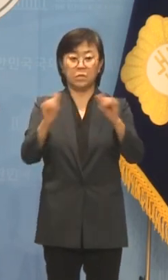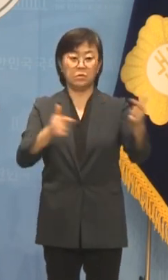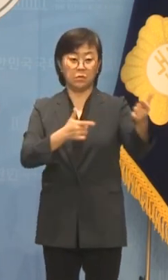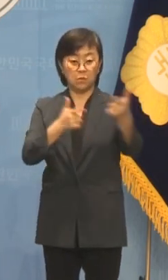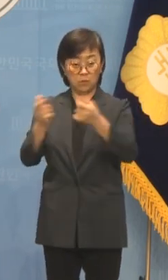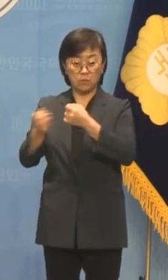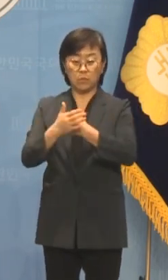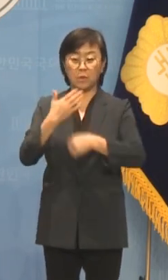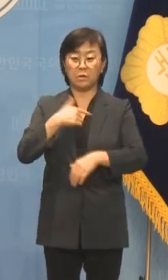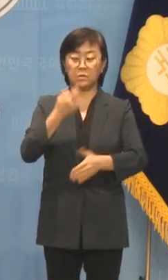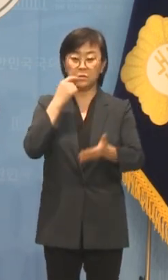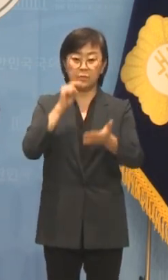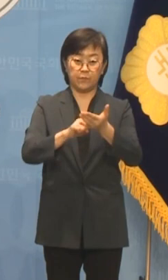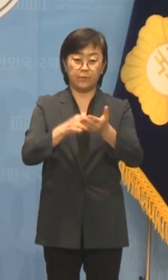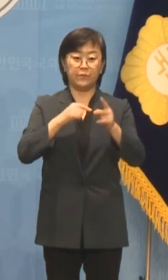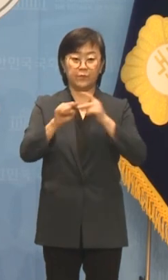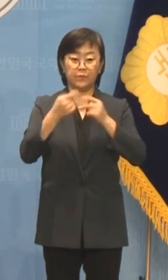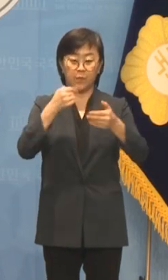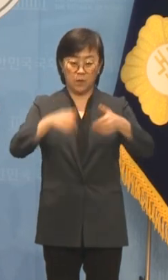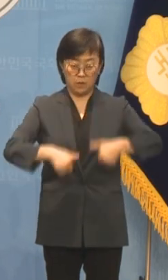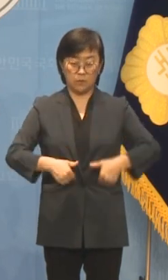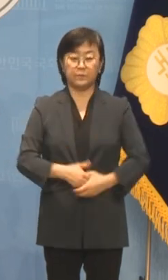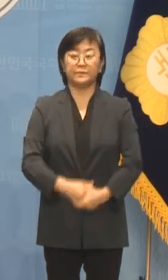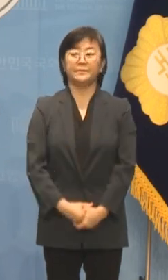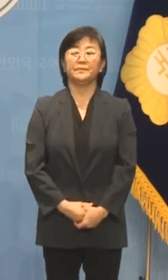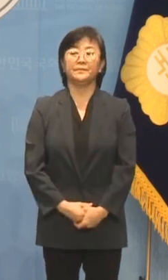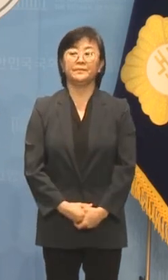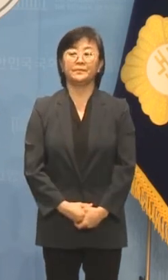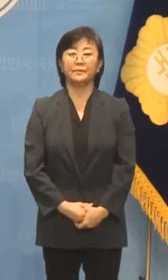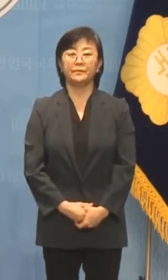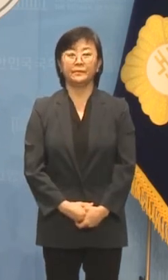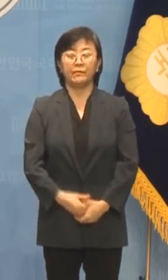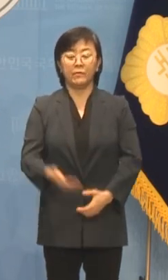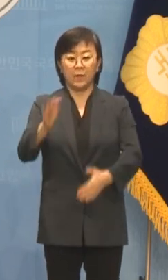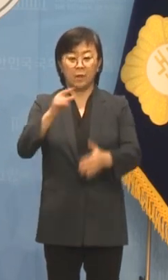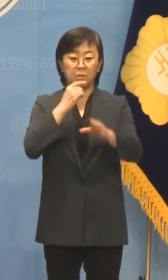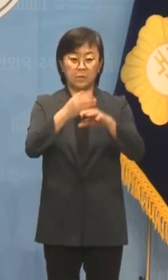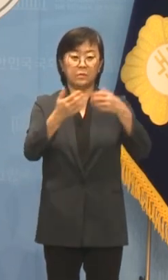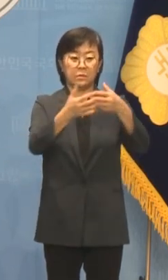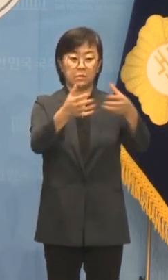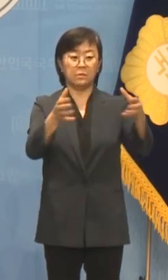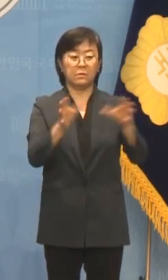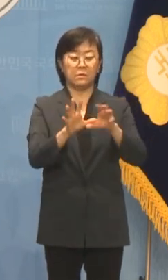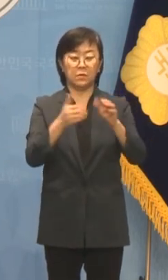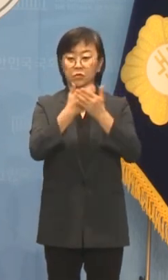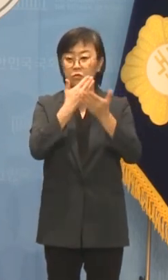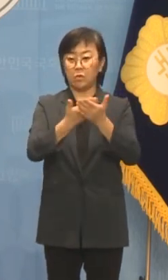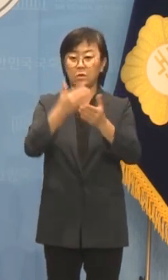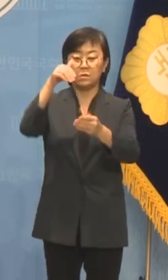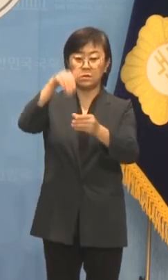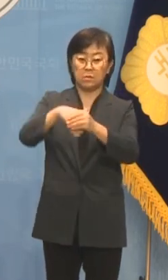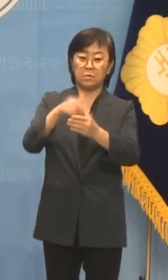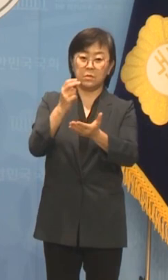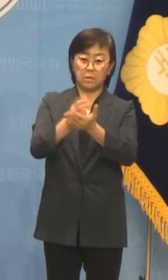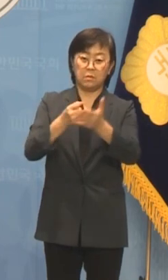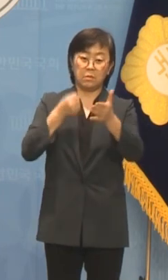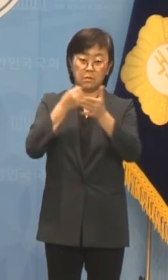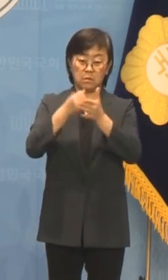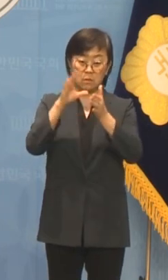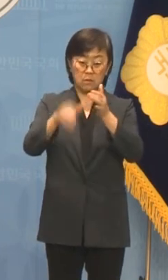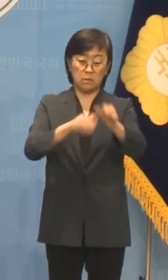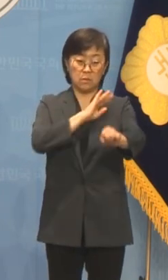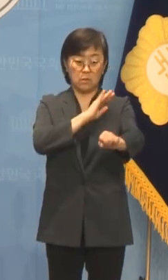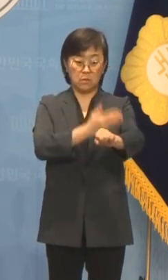누구나 알기 쉽고 이해하기 쉬워야 합니다. 하지만 민주당은 중요한 선거제도를 결정하는